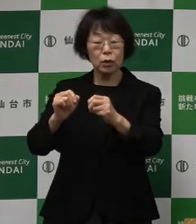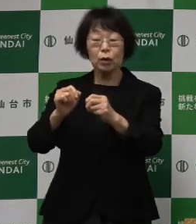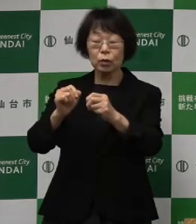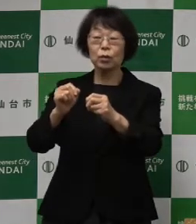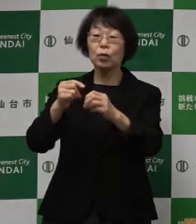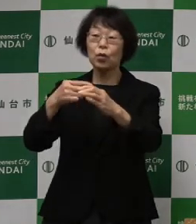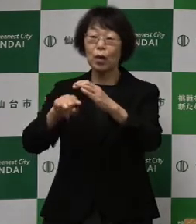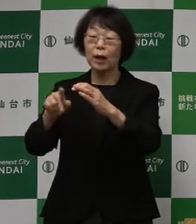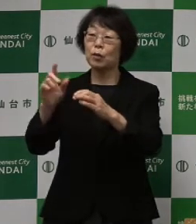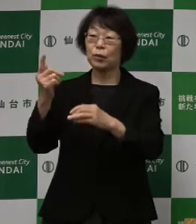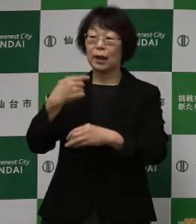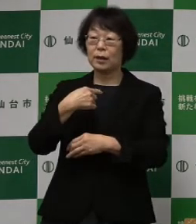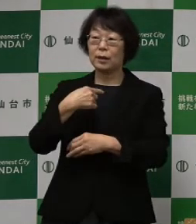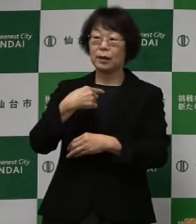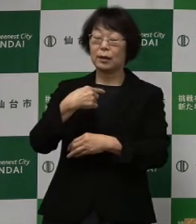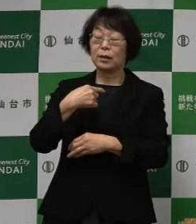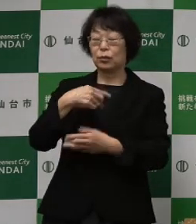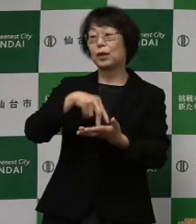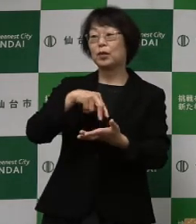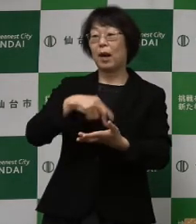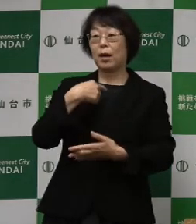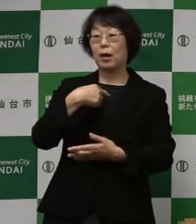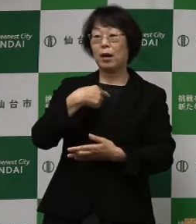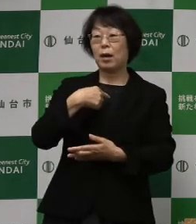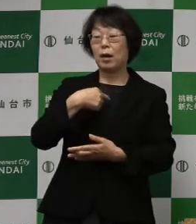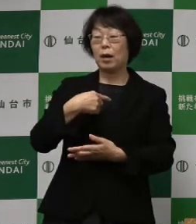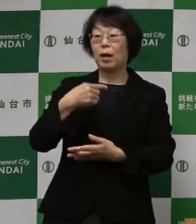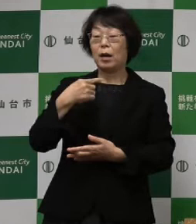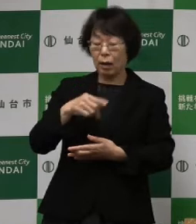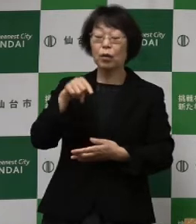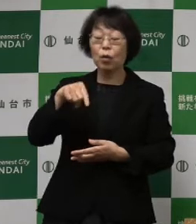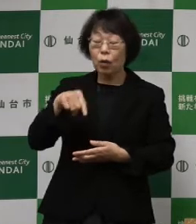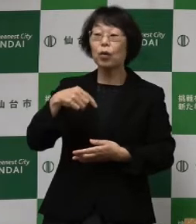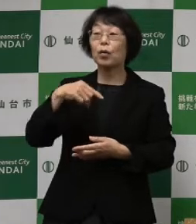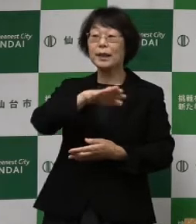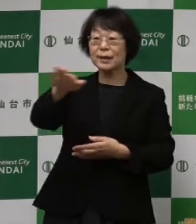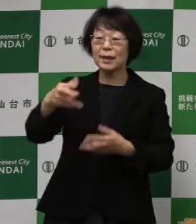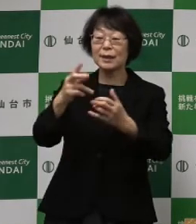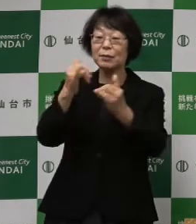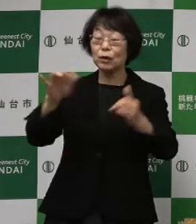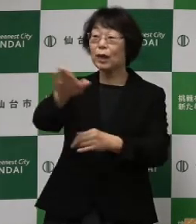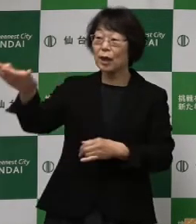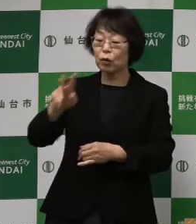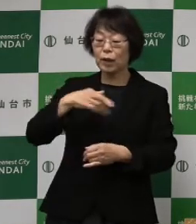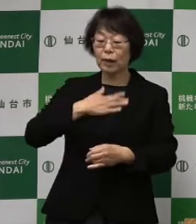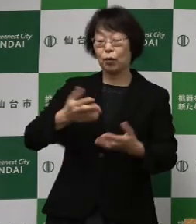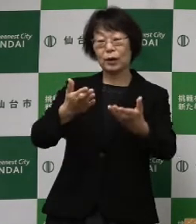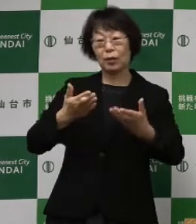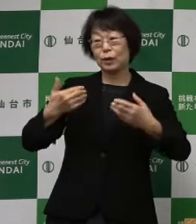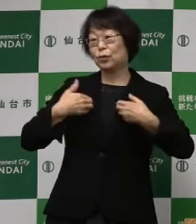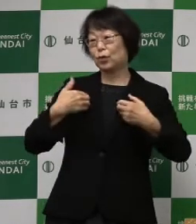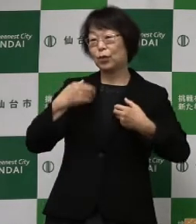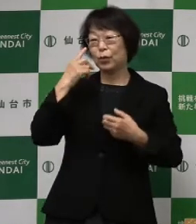もないものであるということ、まずここを皆さんに 市民の方々にも理解をいただかなくちゃいけ